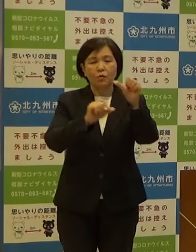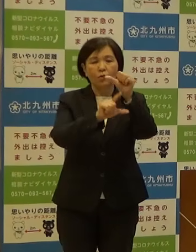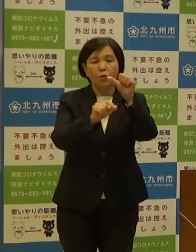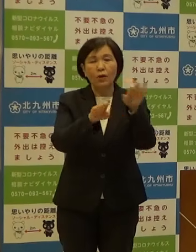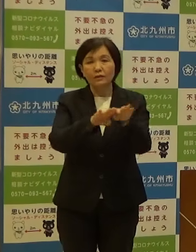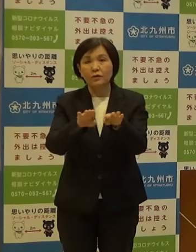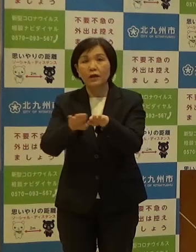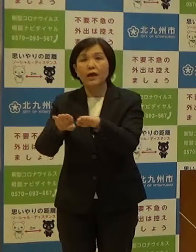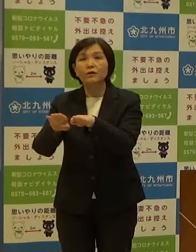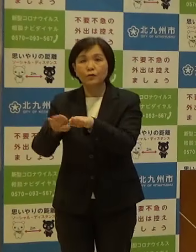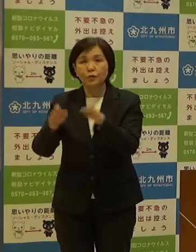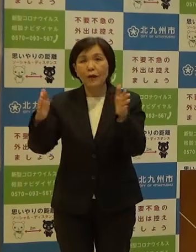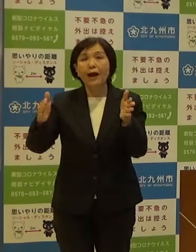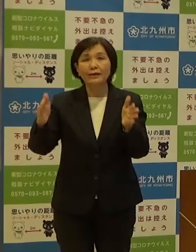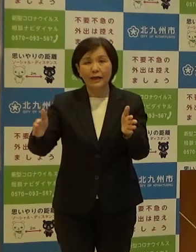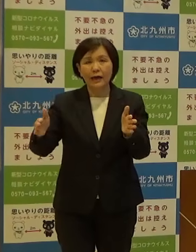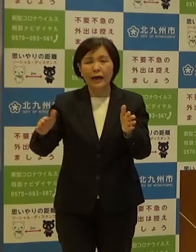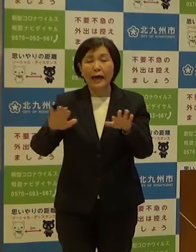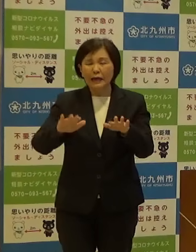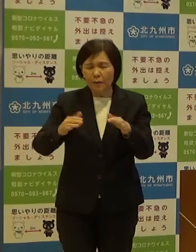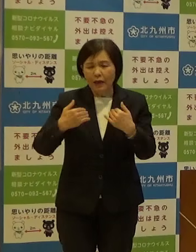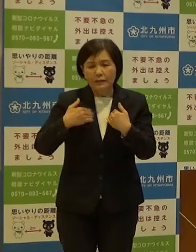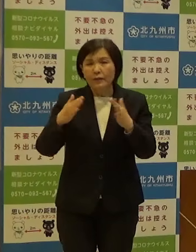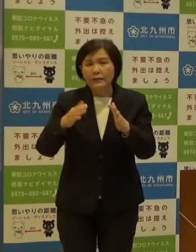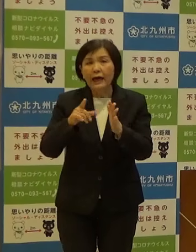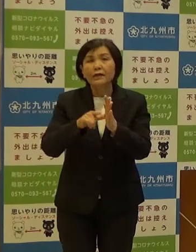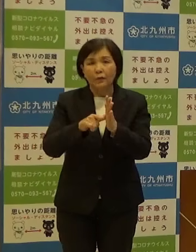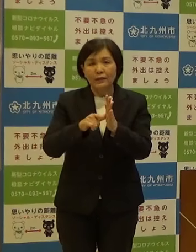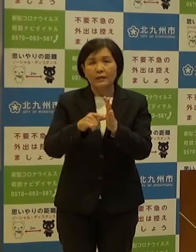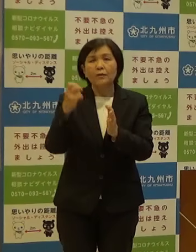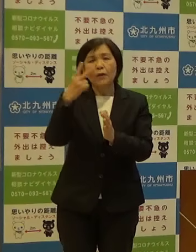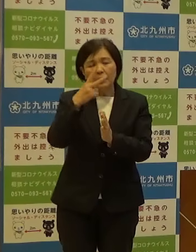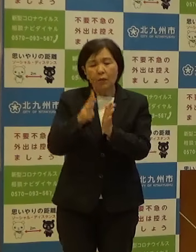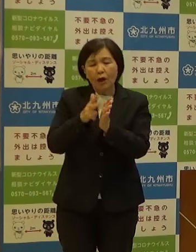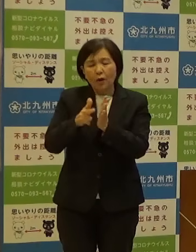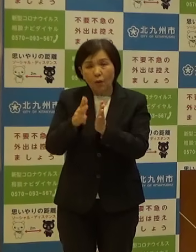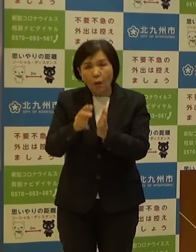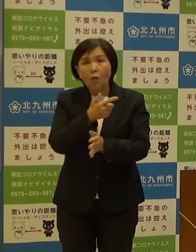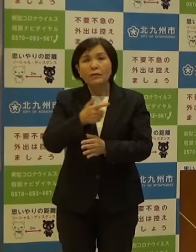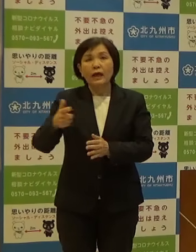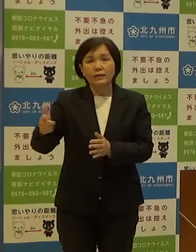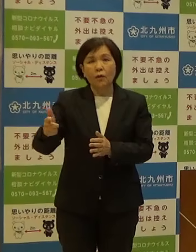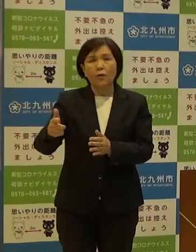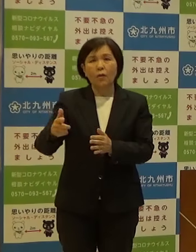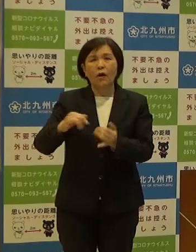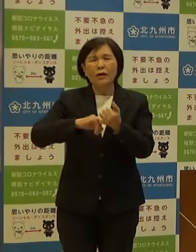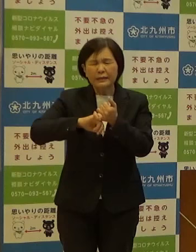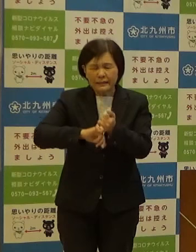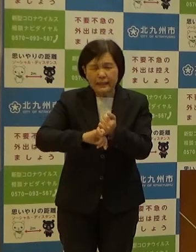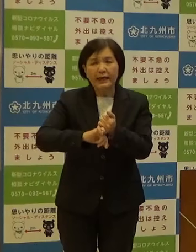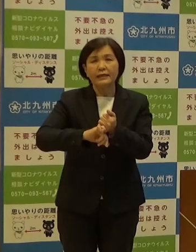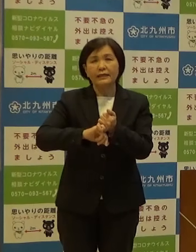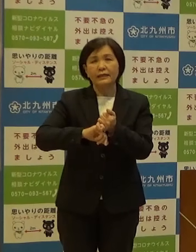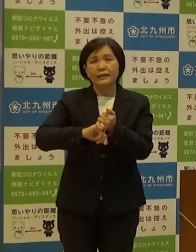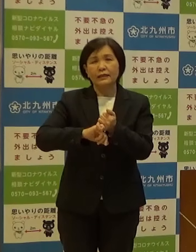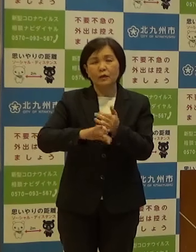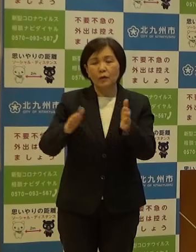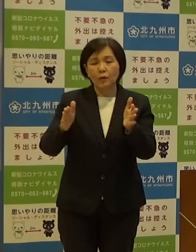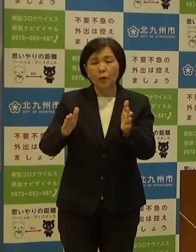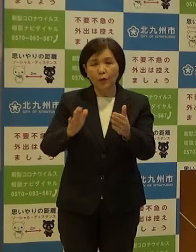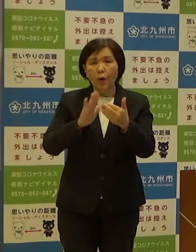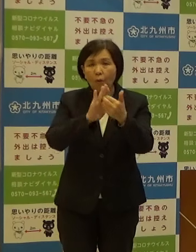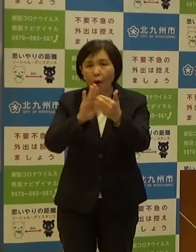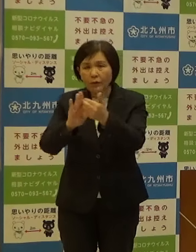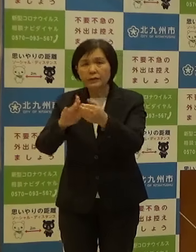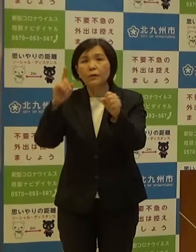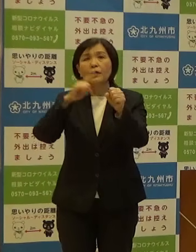中、不要不急の帰省や旅行などにおきまして、ぜひこの感染拡大